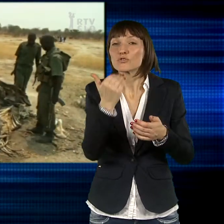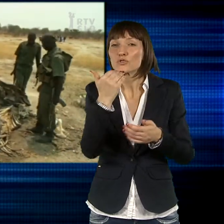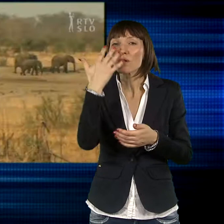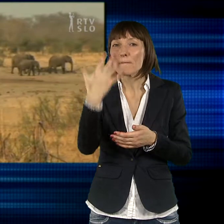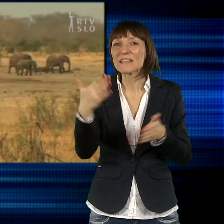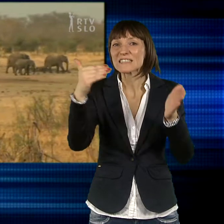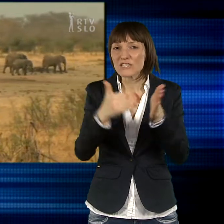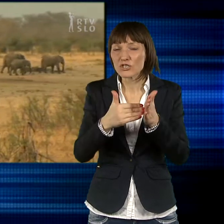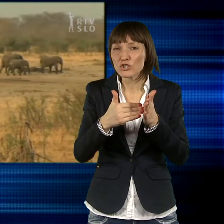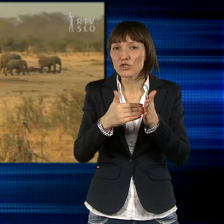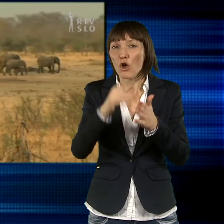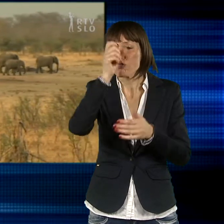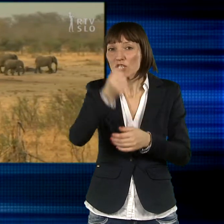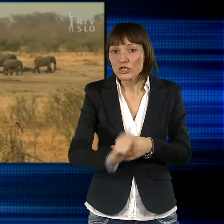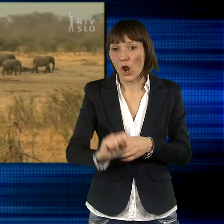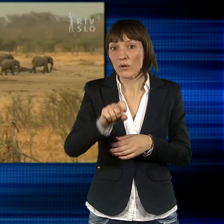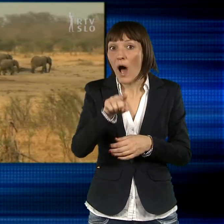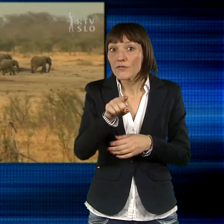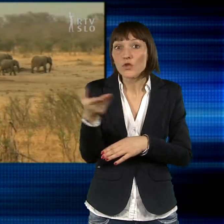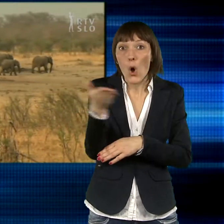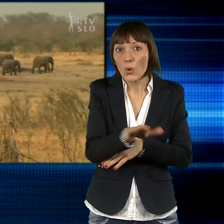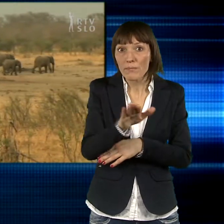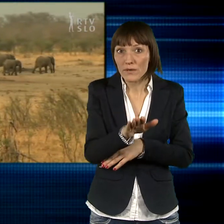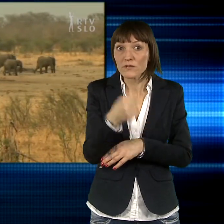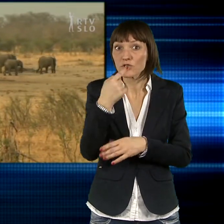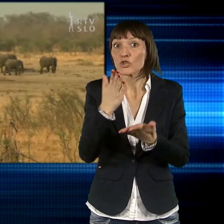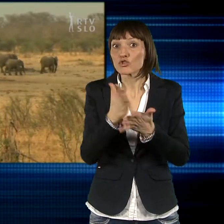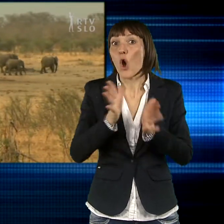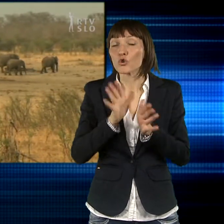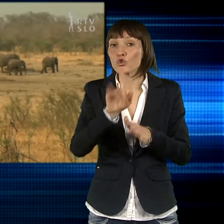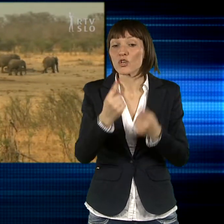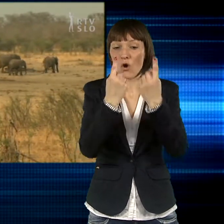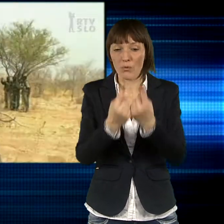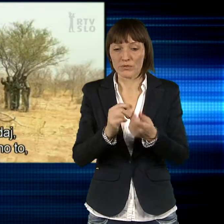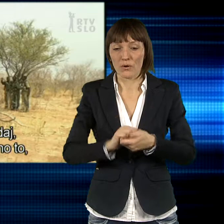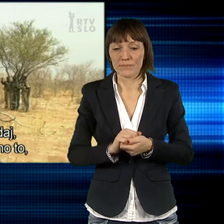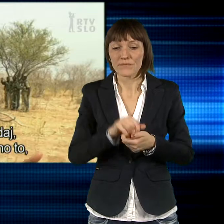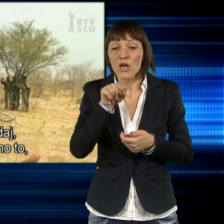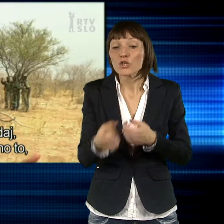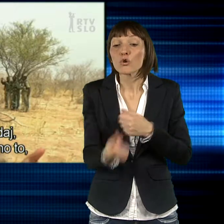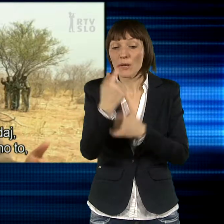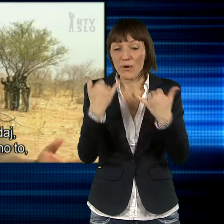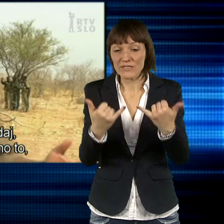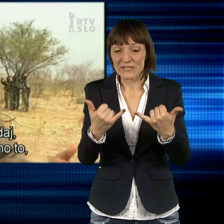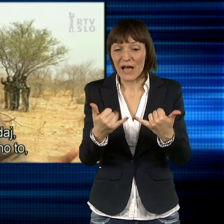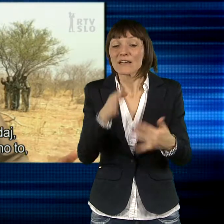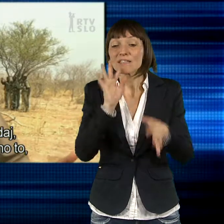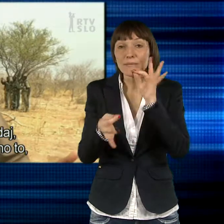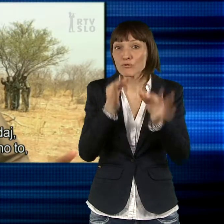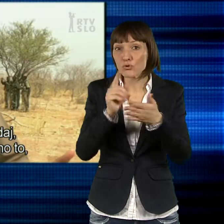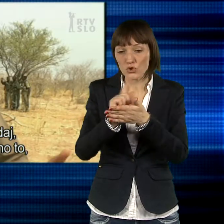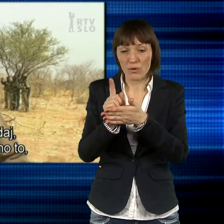živi skoraj 50 000 slonov, a ta pomor je pokazal, da je njihov obstoj ogrožen. It is a situation which has developed